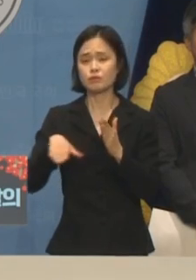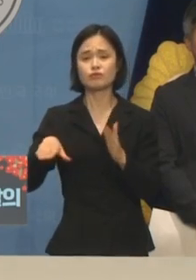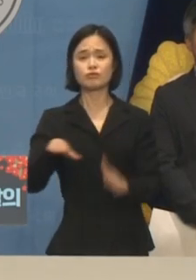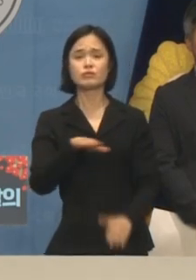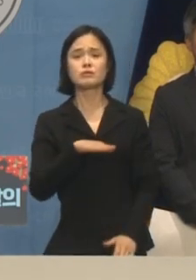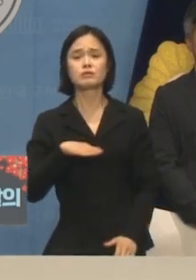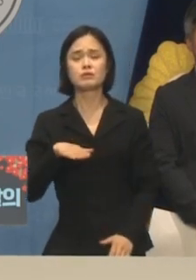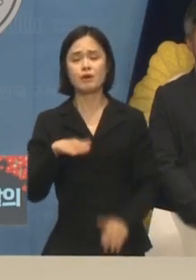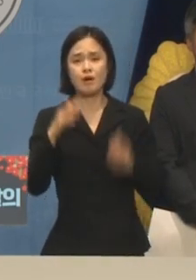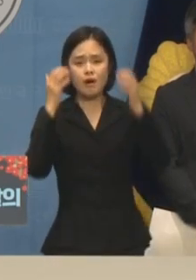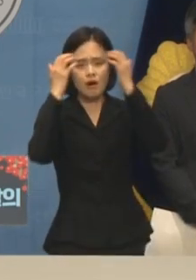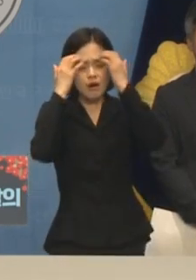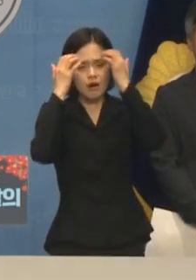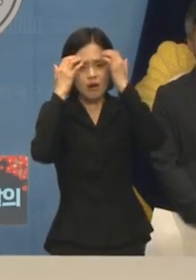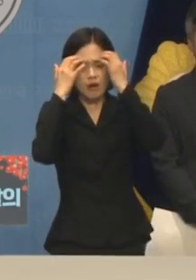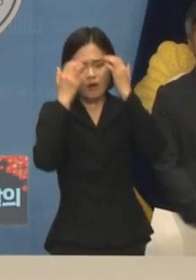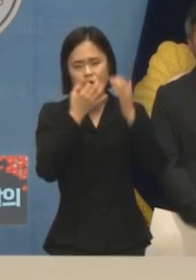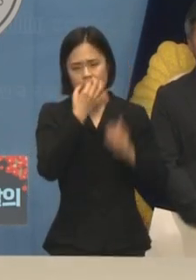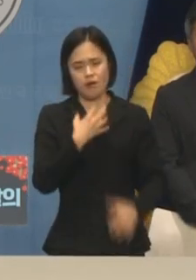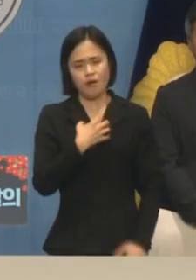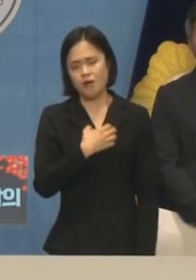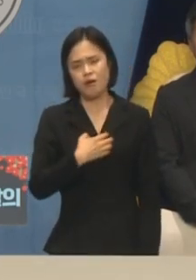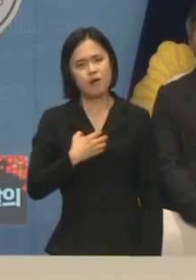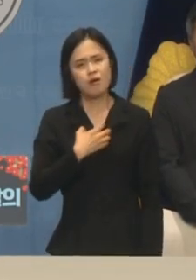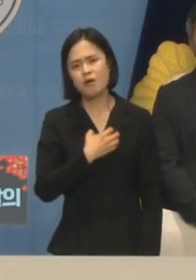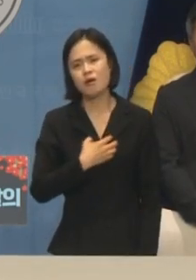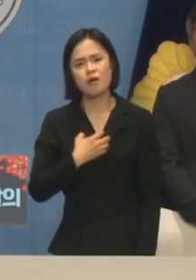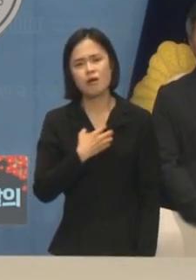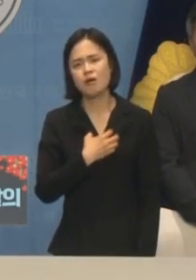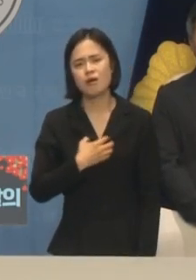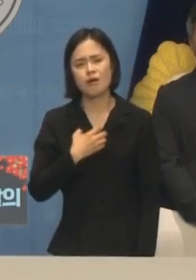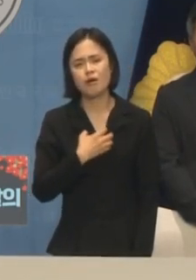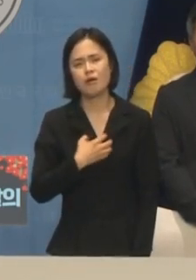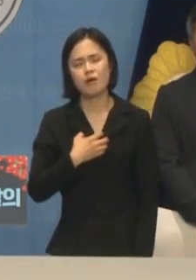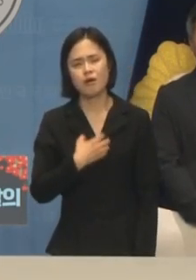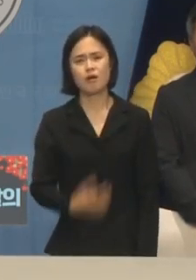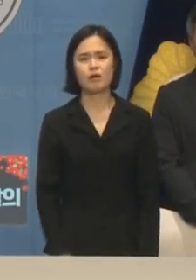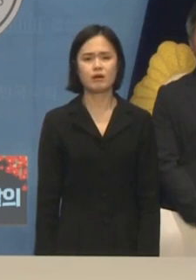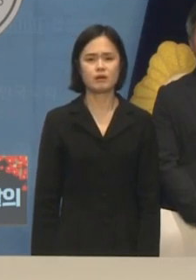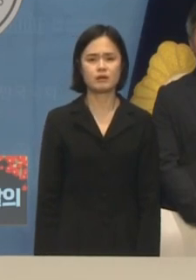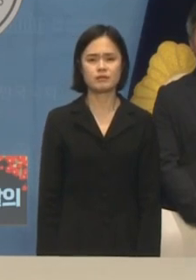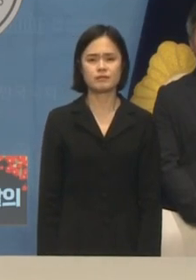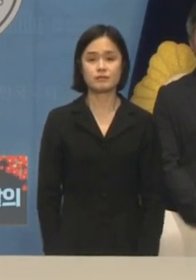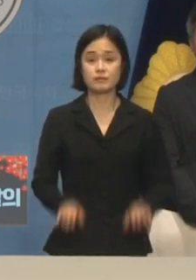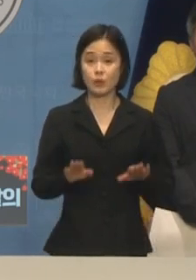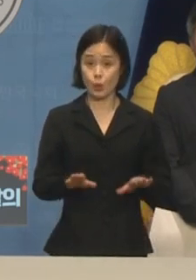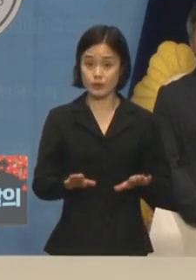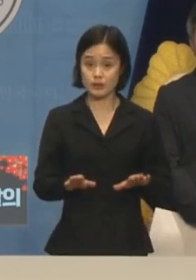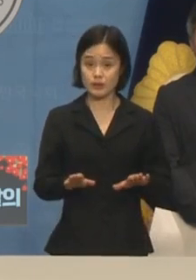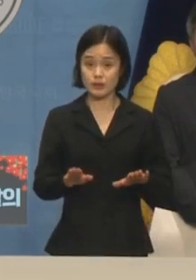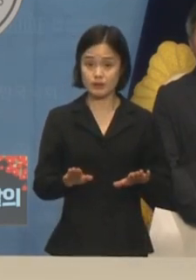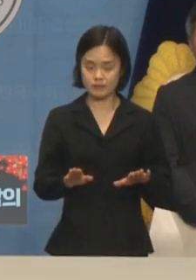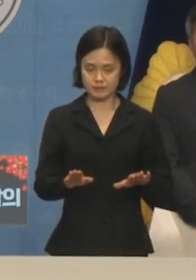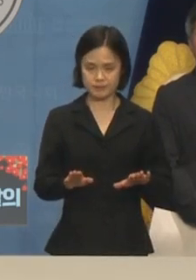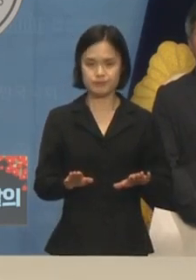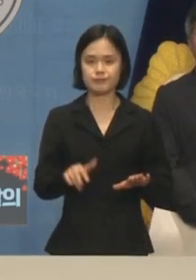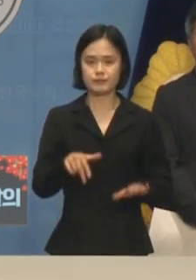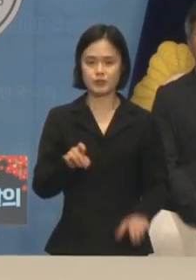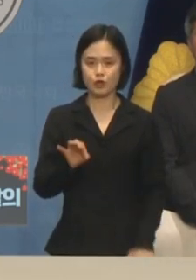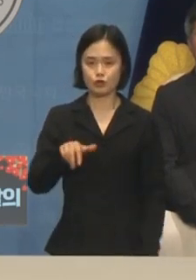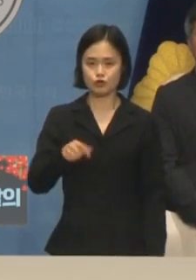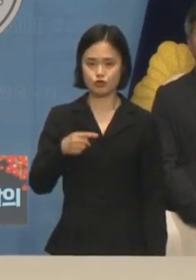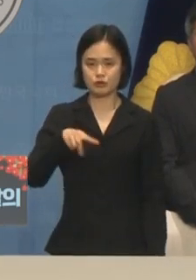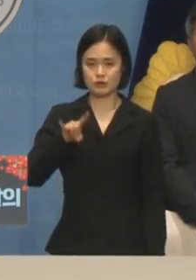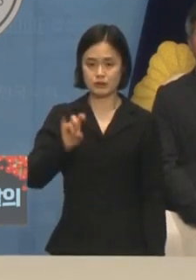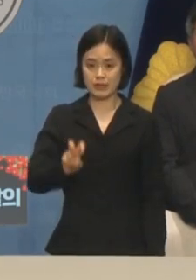고통과 아픔에도 시달려 왔습니다. 오늘 정충생 의원이 대표 발의한 4.3 특별법